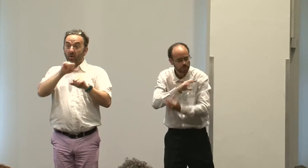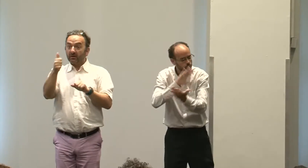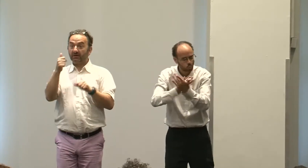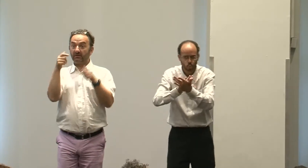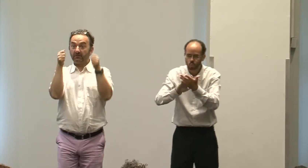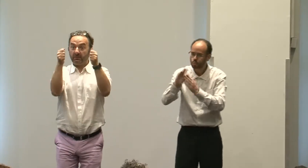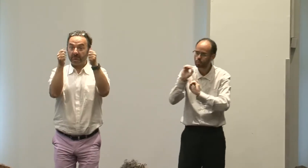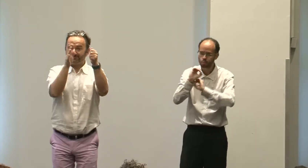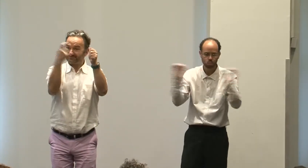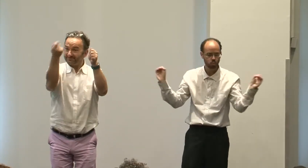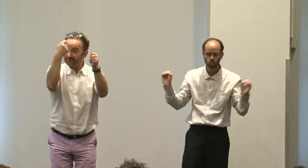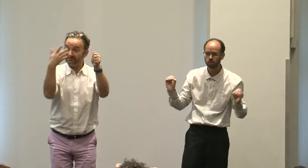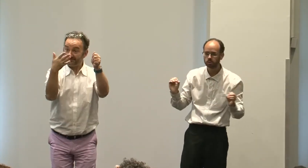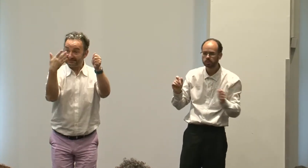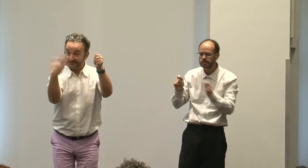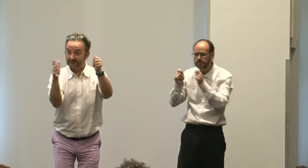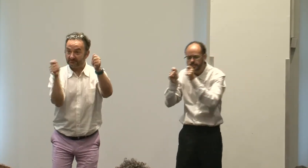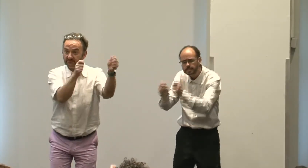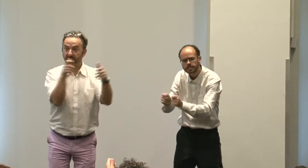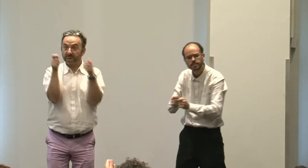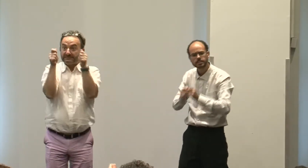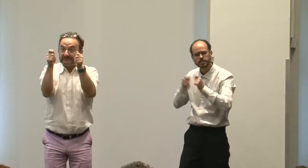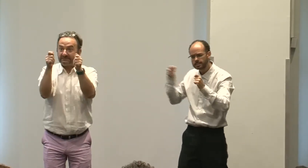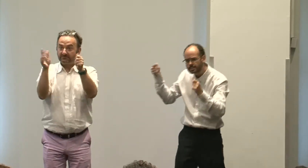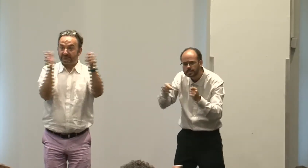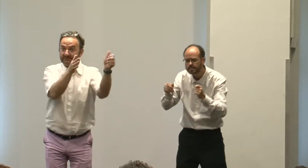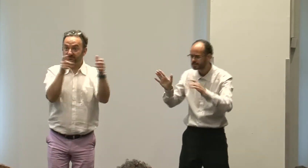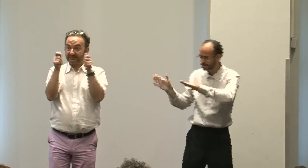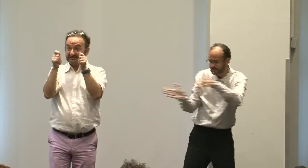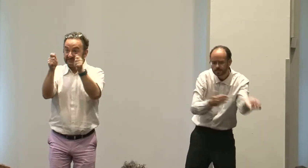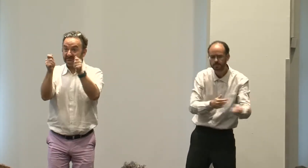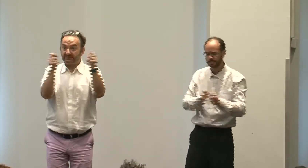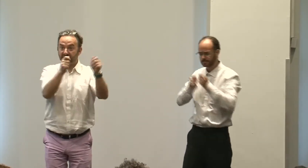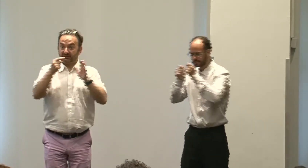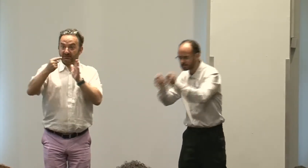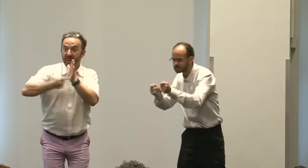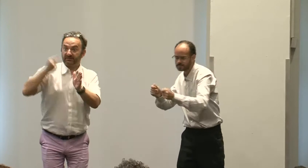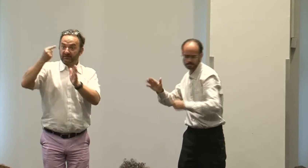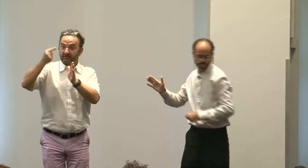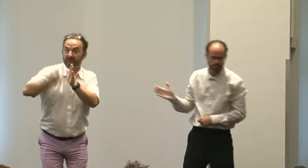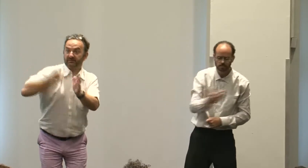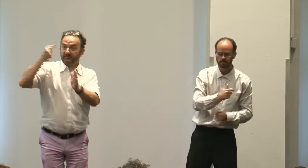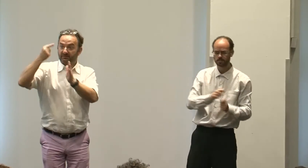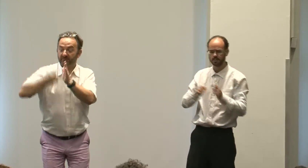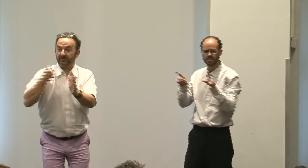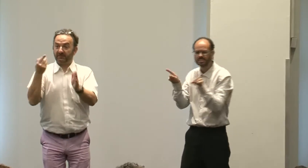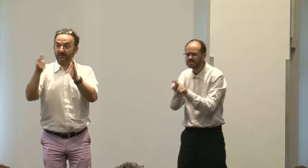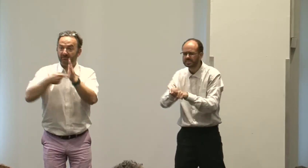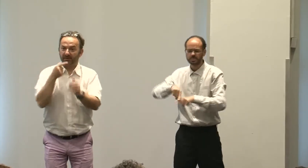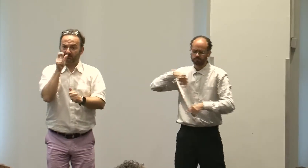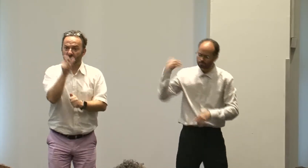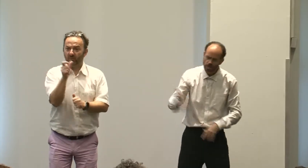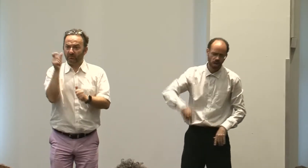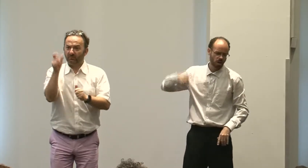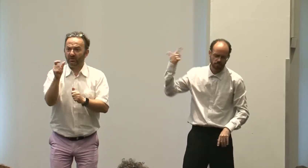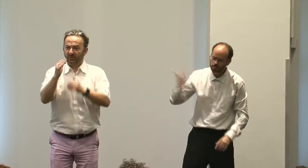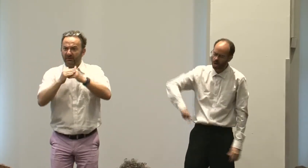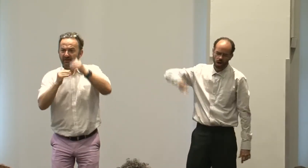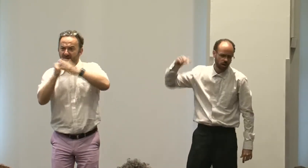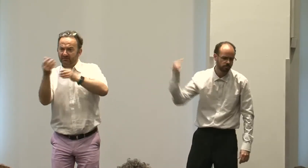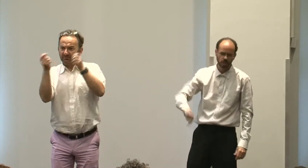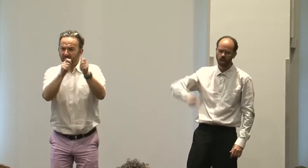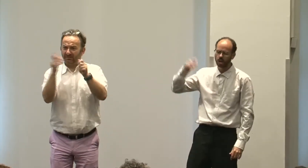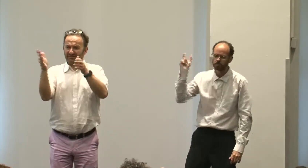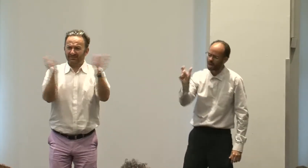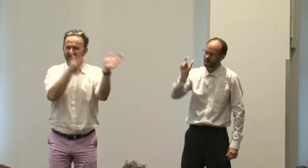fez aprender, sem oralização nenhuma. Mostrando um quadro, e depois outro,